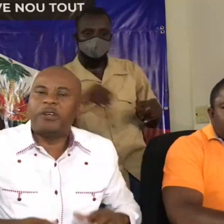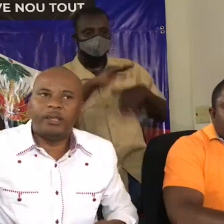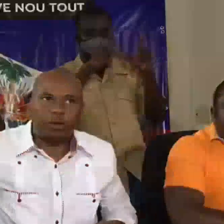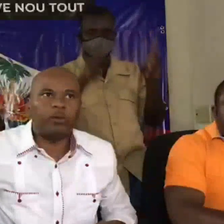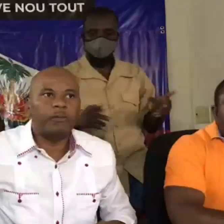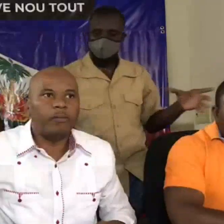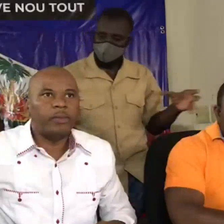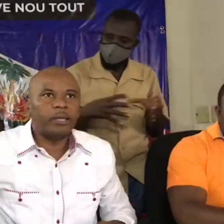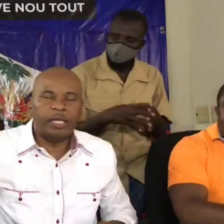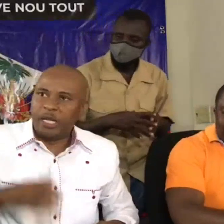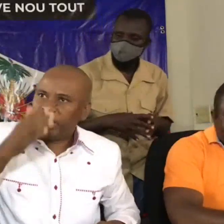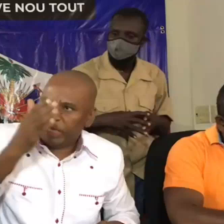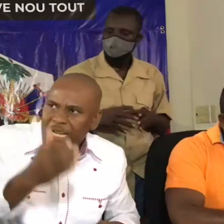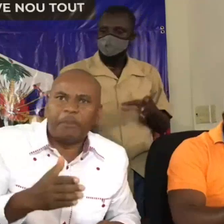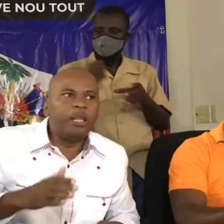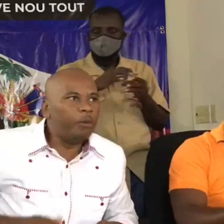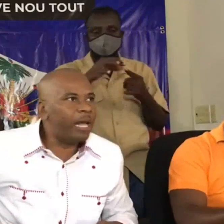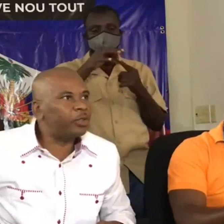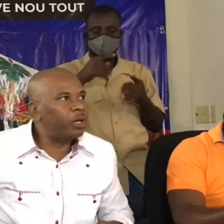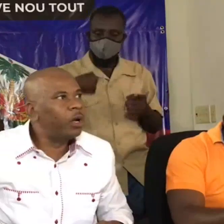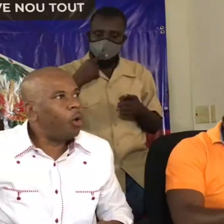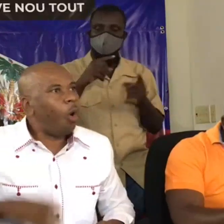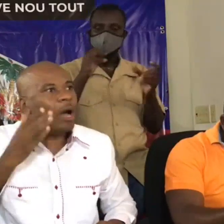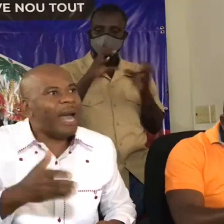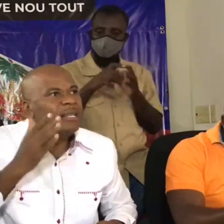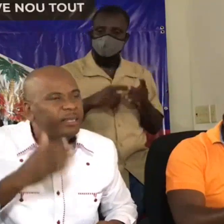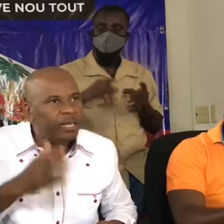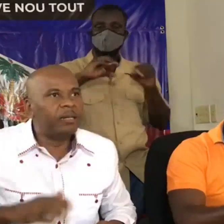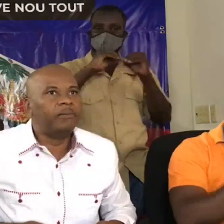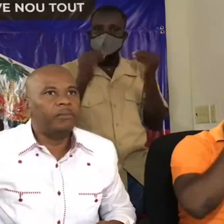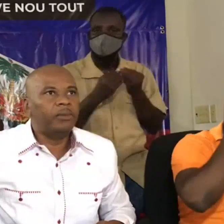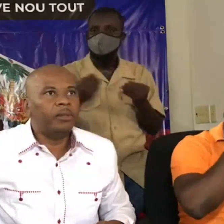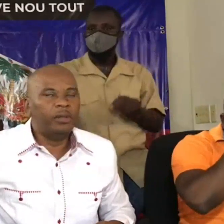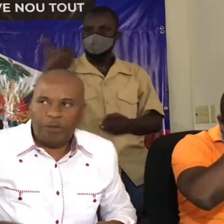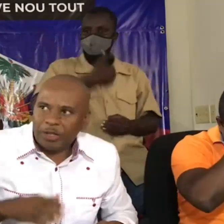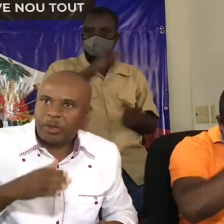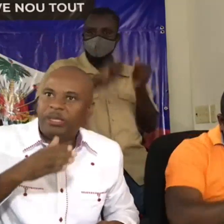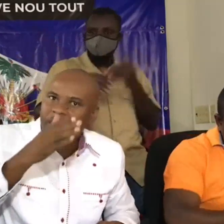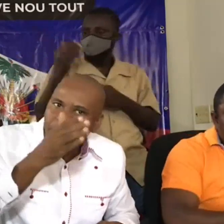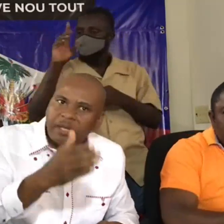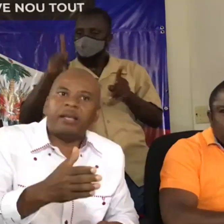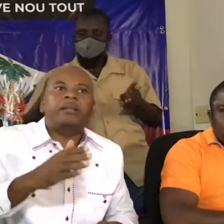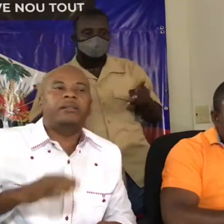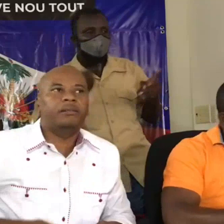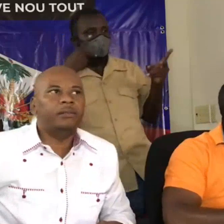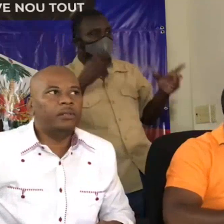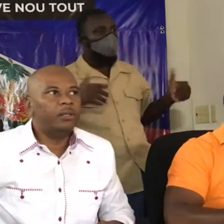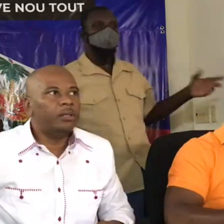nous pour défendre tête. Et c'est dans ce sens que nous avons demandé à la population organiser de façon